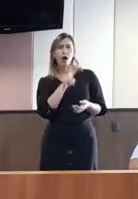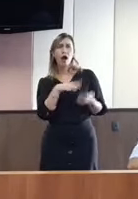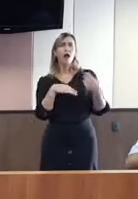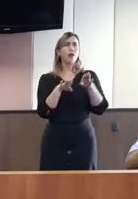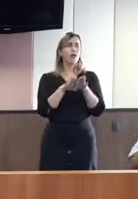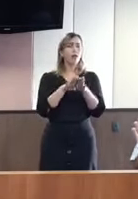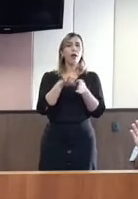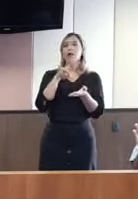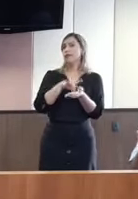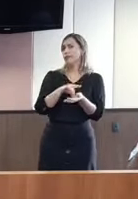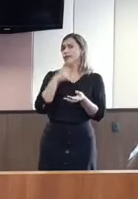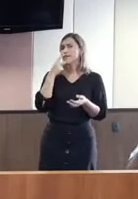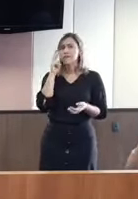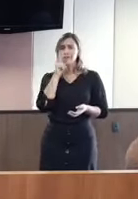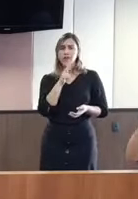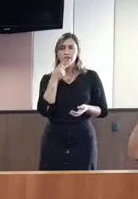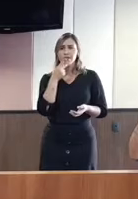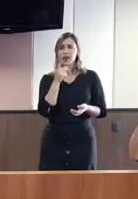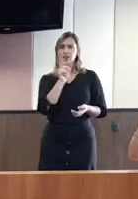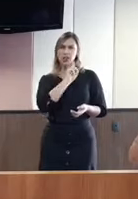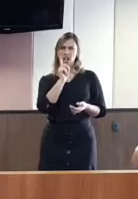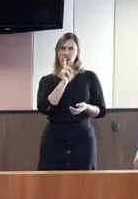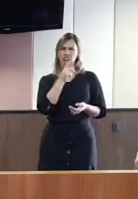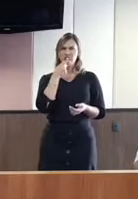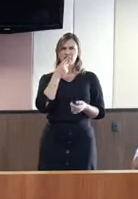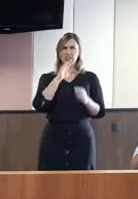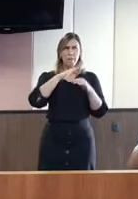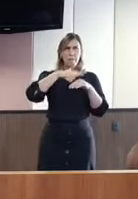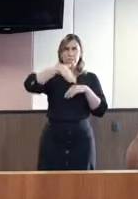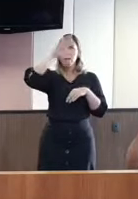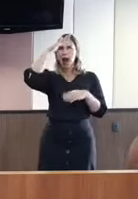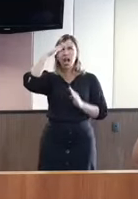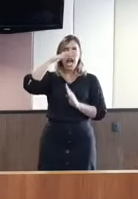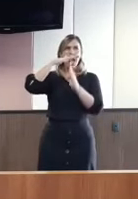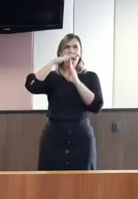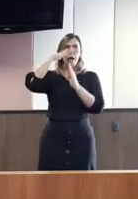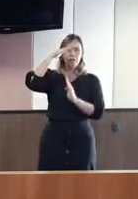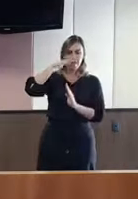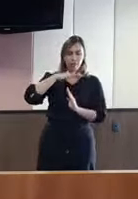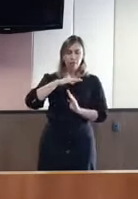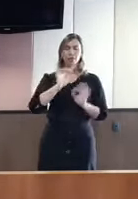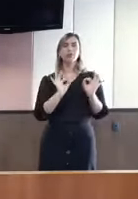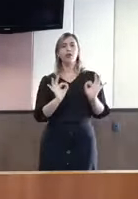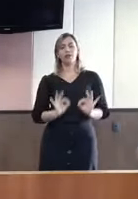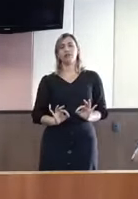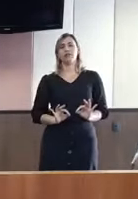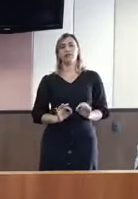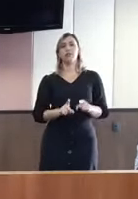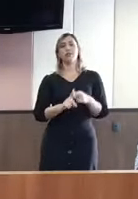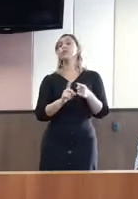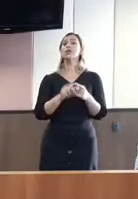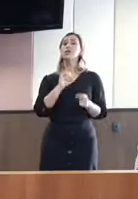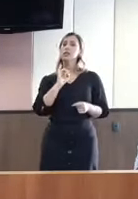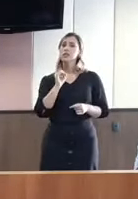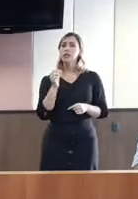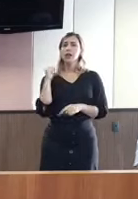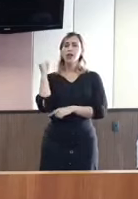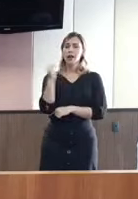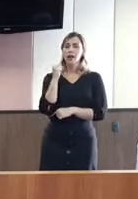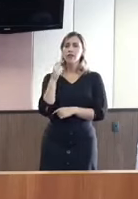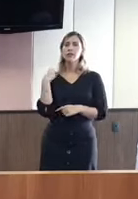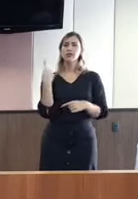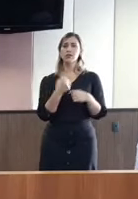ver que realmente a gente não está nem superestimando demais, nem subestimando, usando uma realidade de maior gravidade para a gente se adequar. Então,